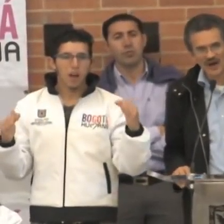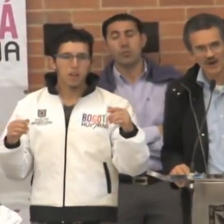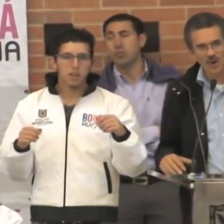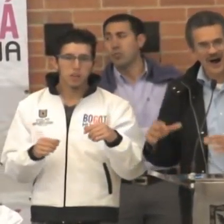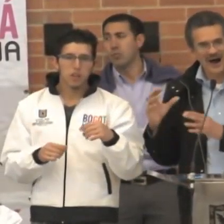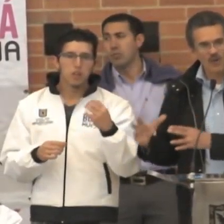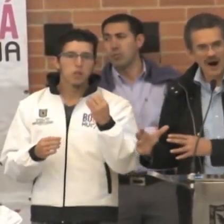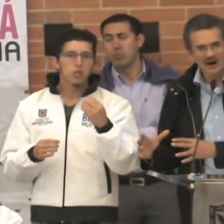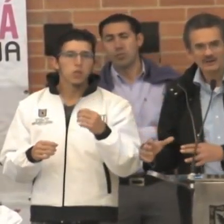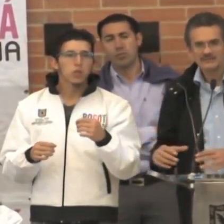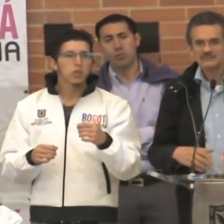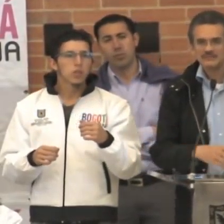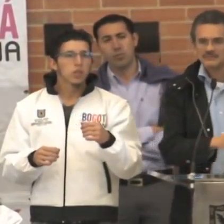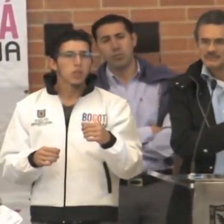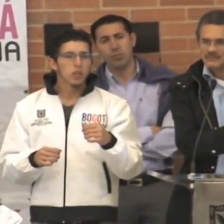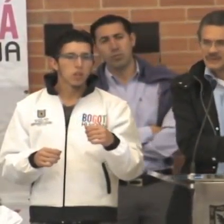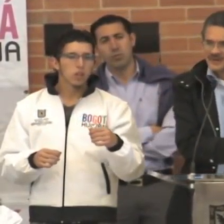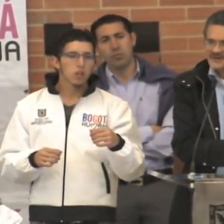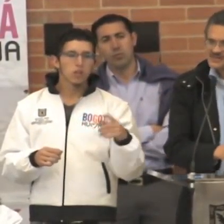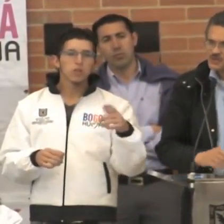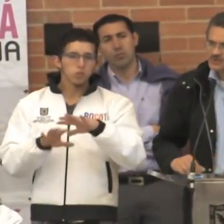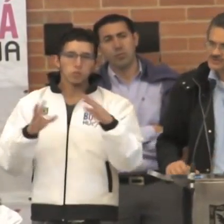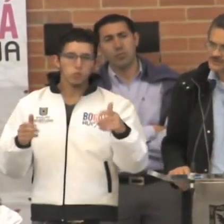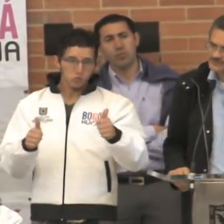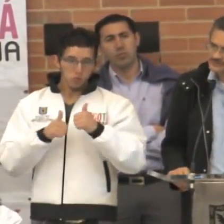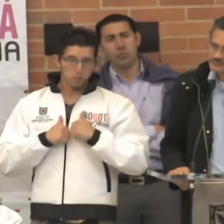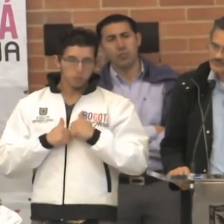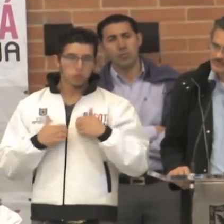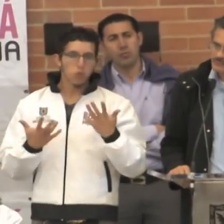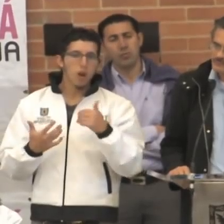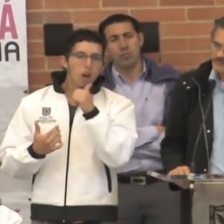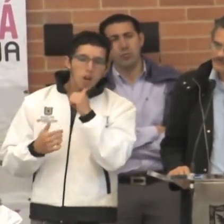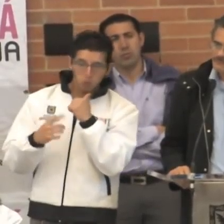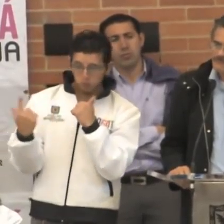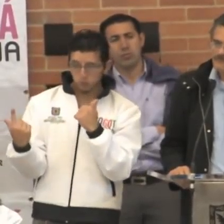tener a su cargo agua y residuos